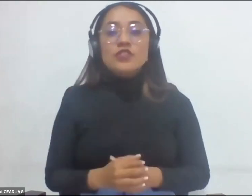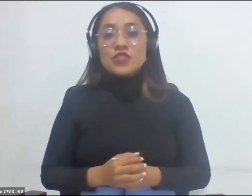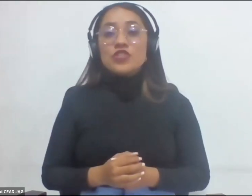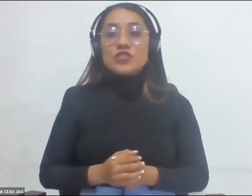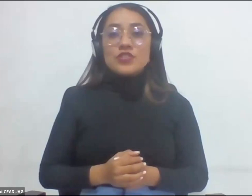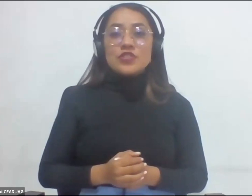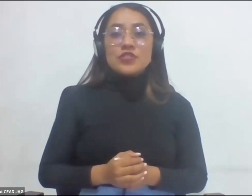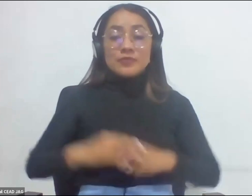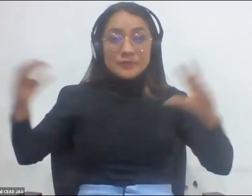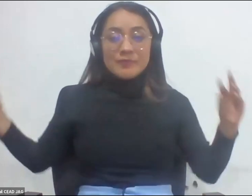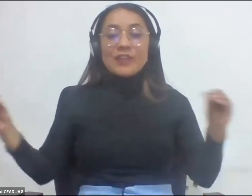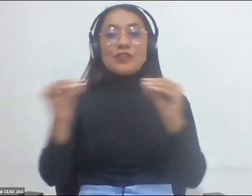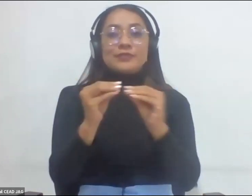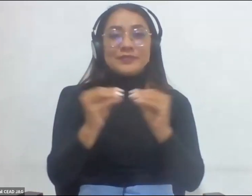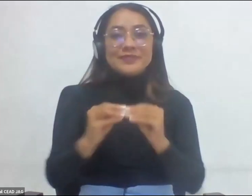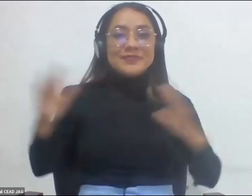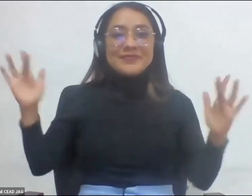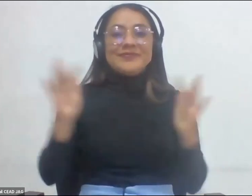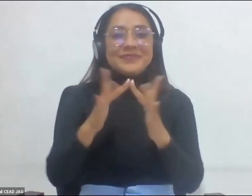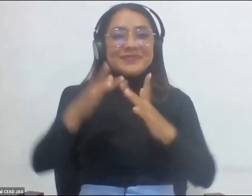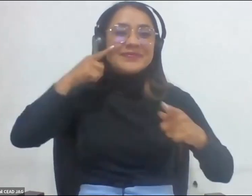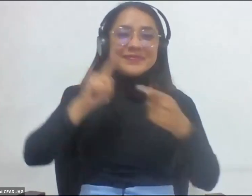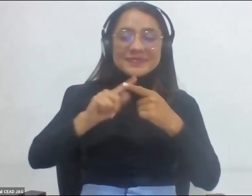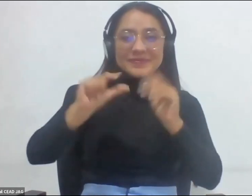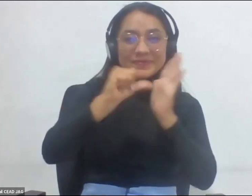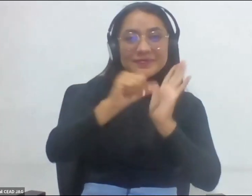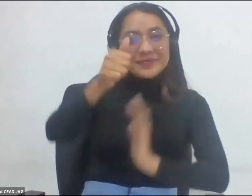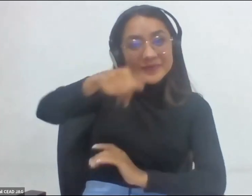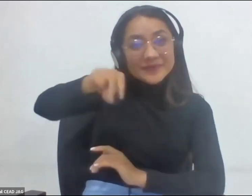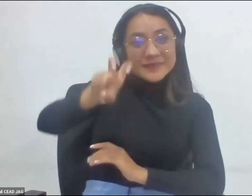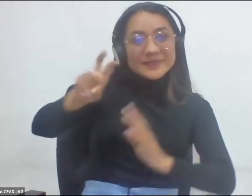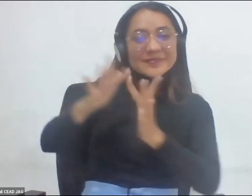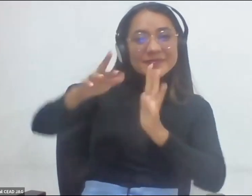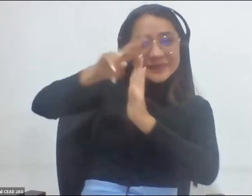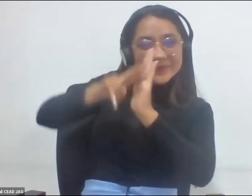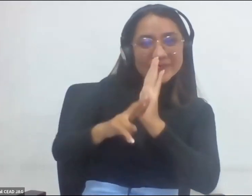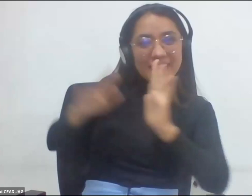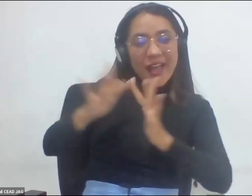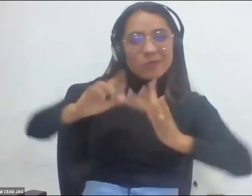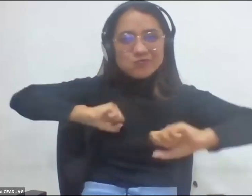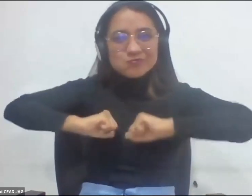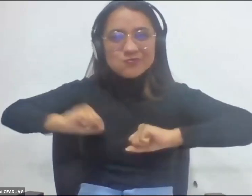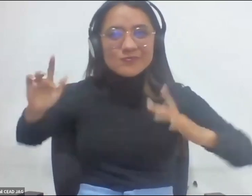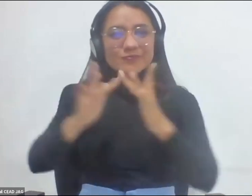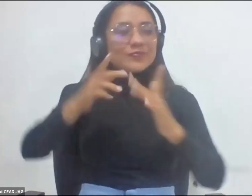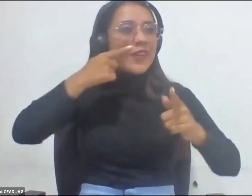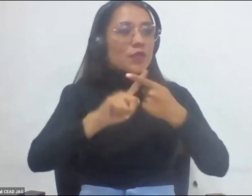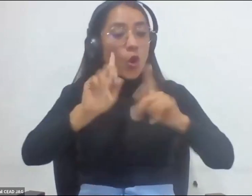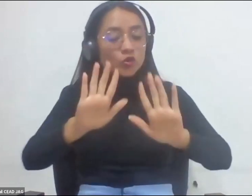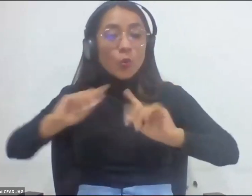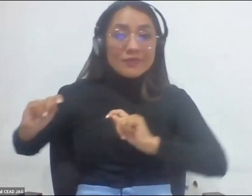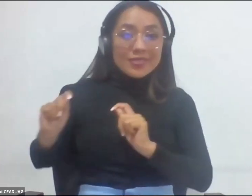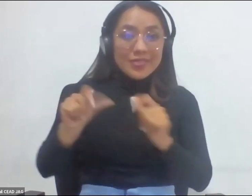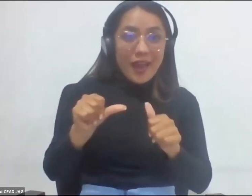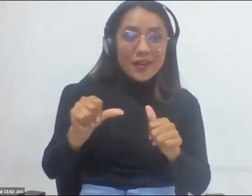mismo donde nos habla de la del artículo 17 del reglamento operativo causales determinación del beneficio